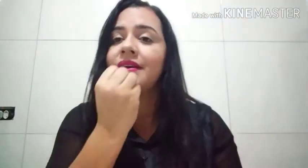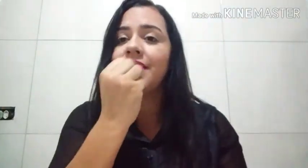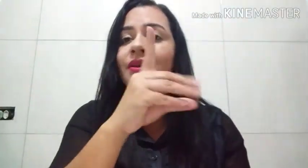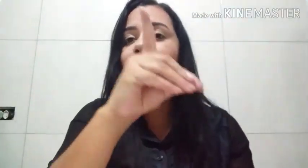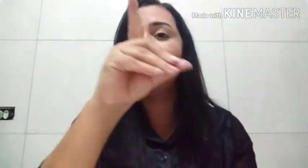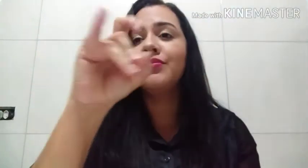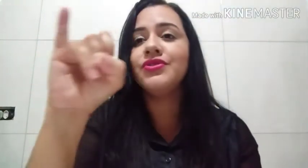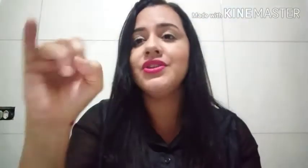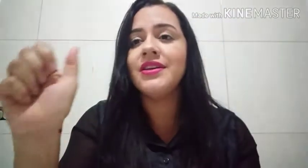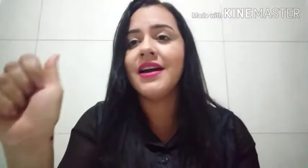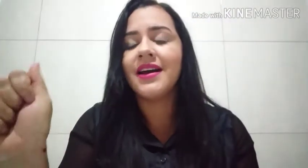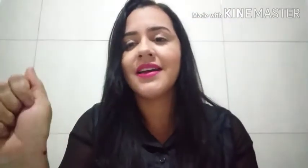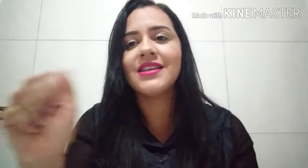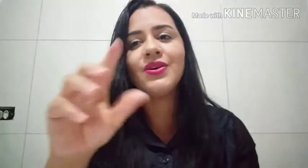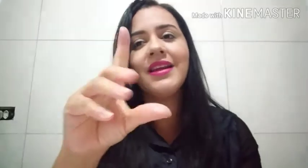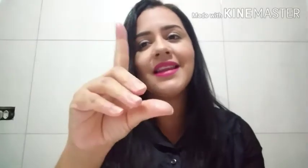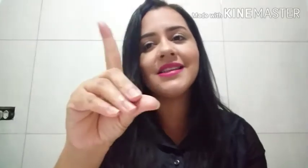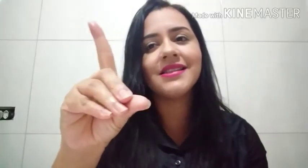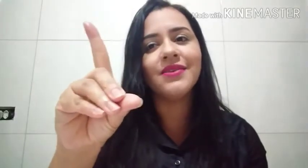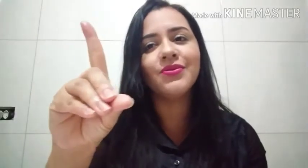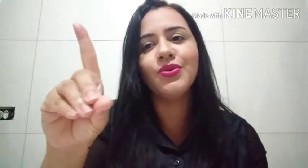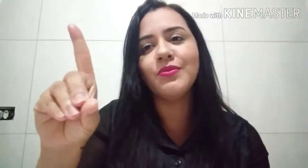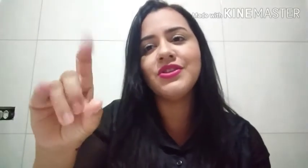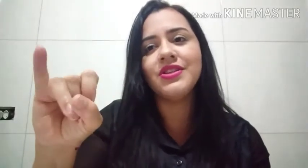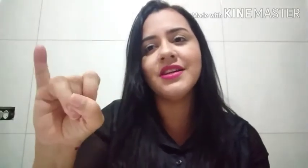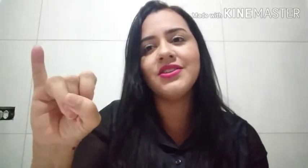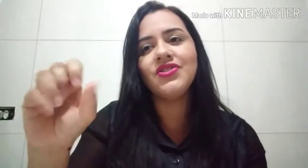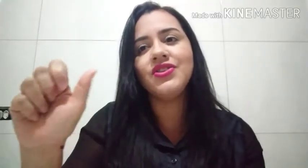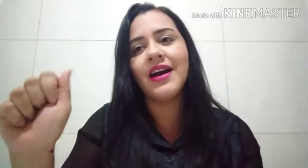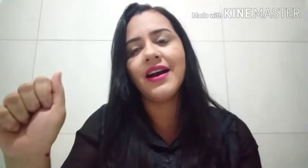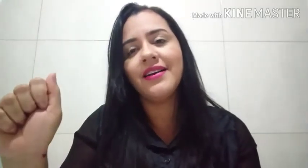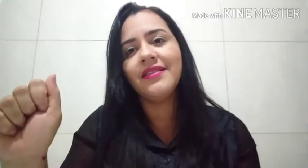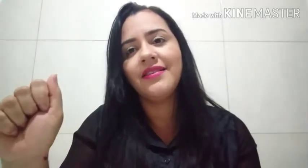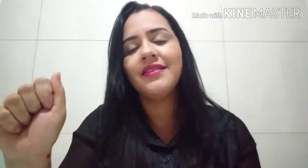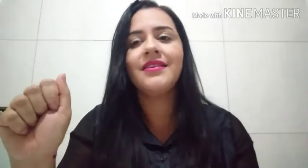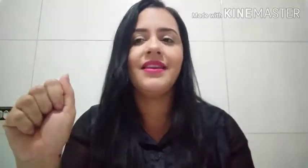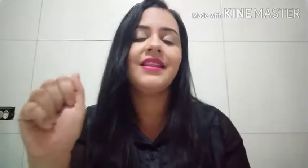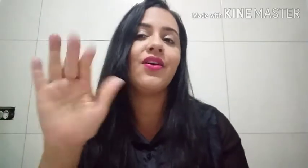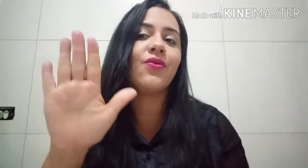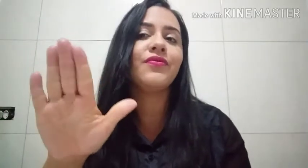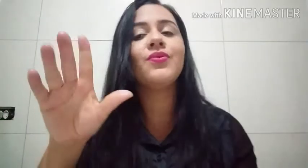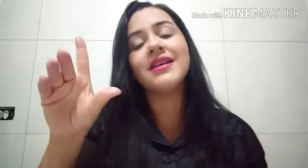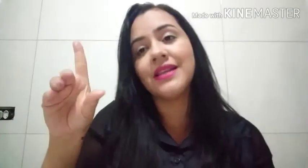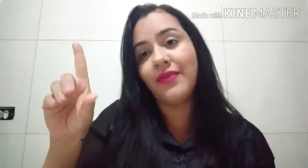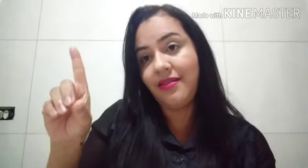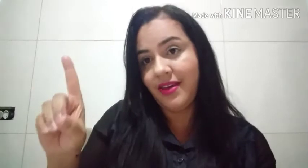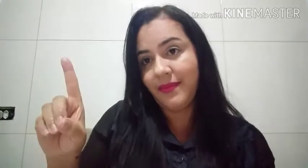e bom dia, que é a soletração do nome dia, né? Então, a configuração é em T.